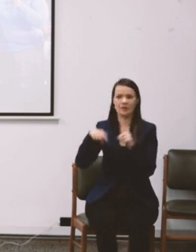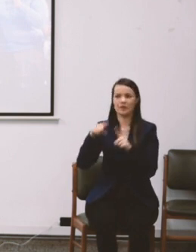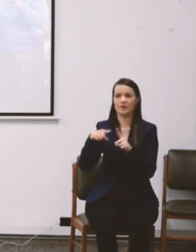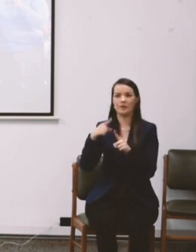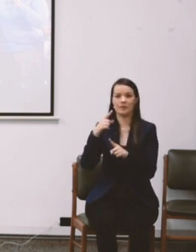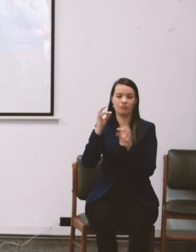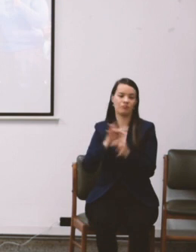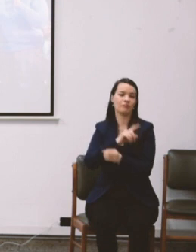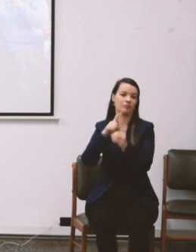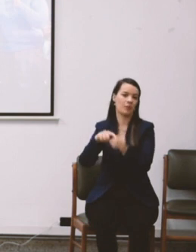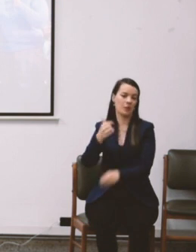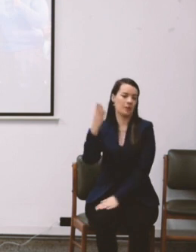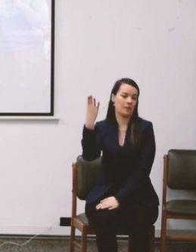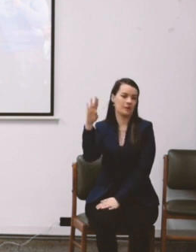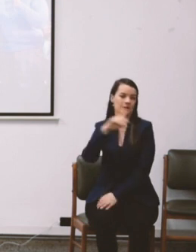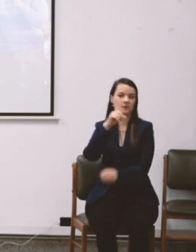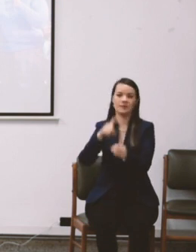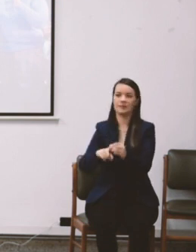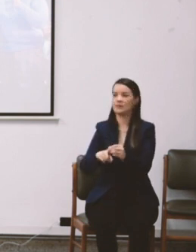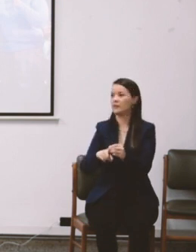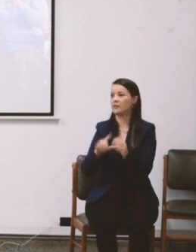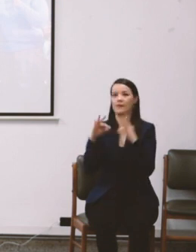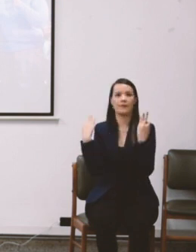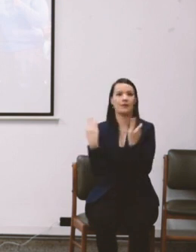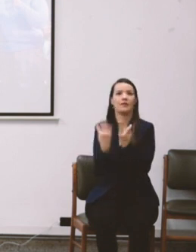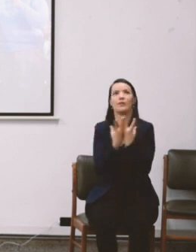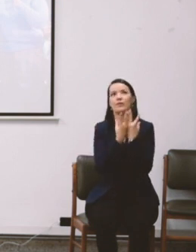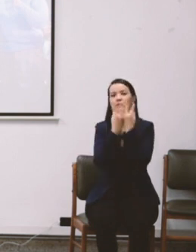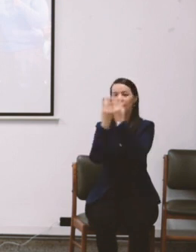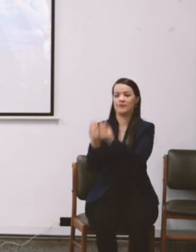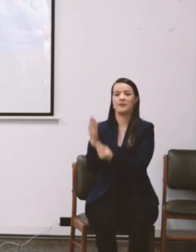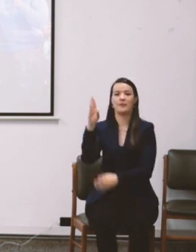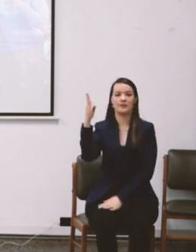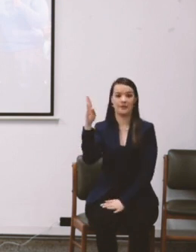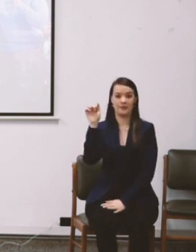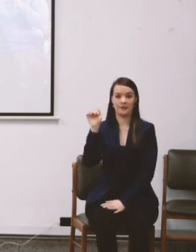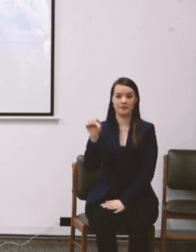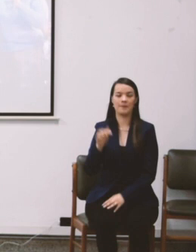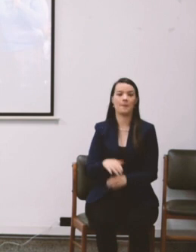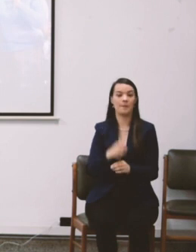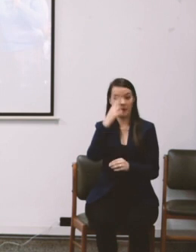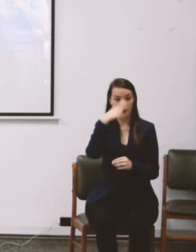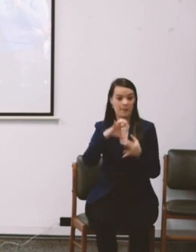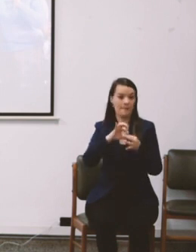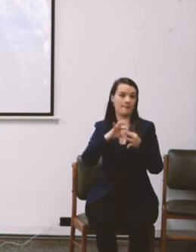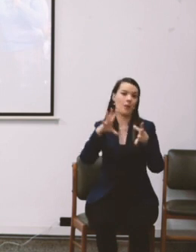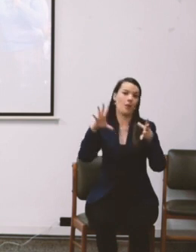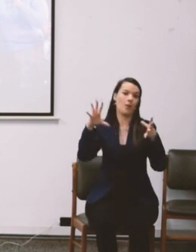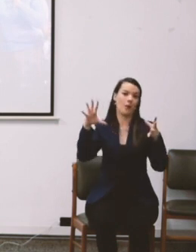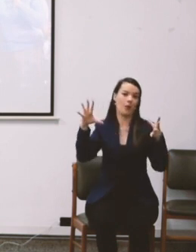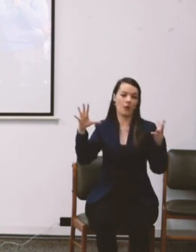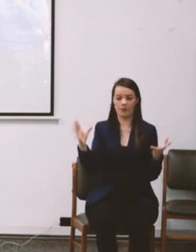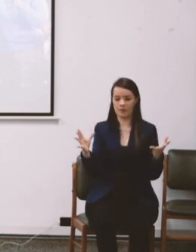una secundaria, o sea, es una secundaria donde fuimos toda la familia, ¿no? Pero particularmente en ella se rompe y entonces ella va a otro lugar.